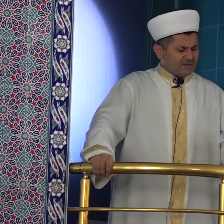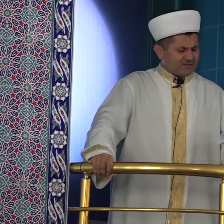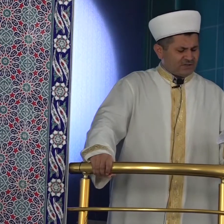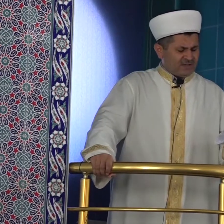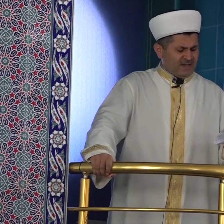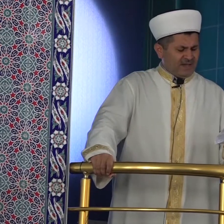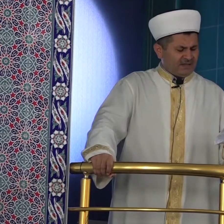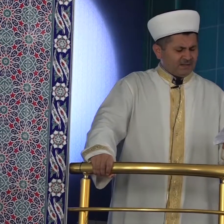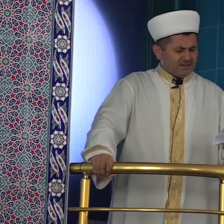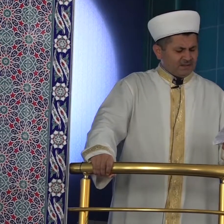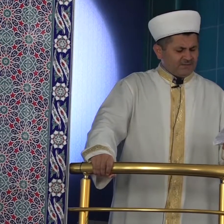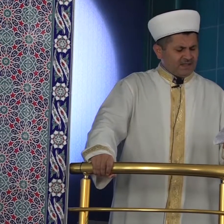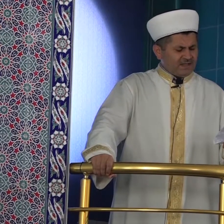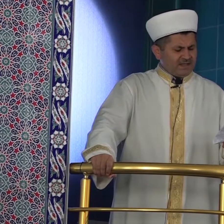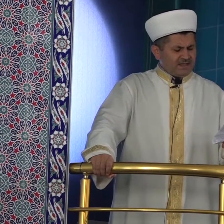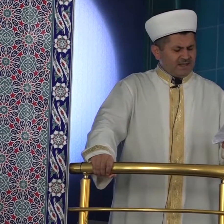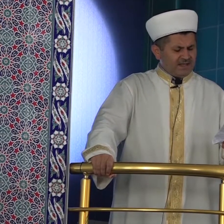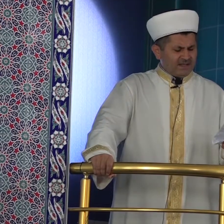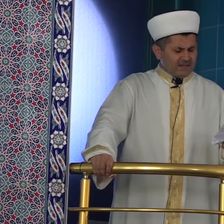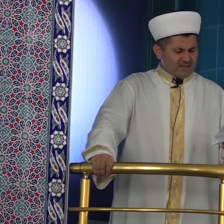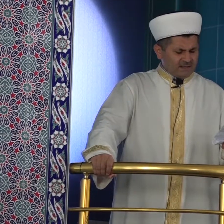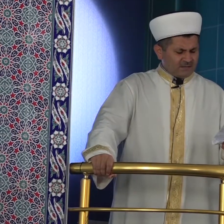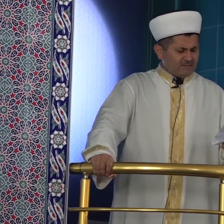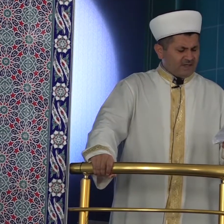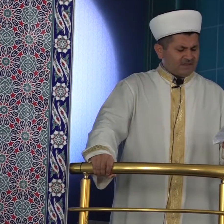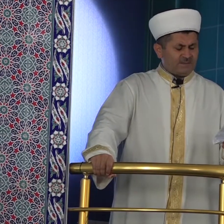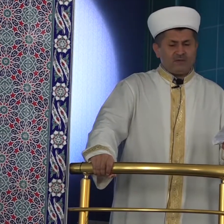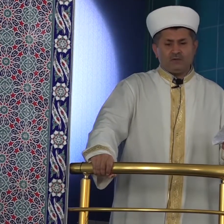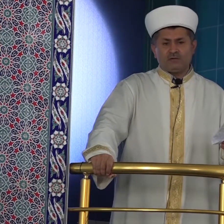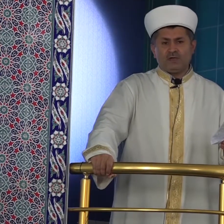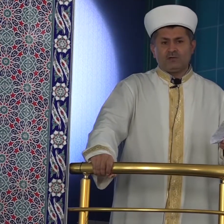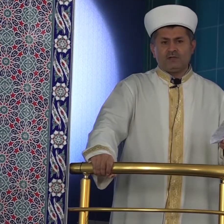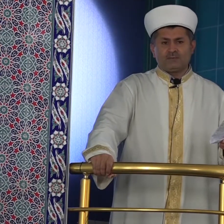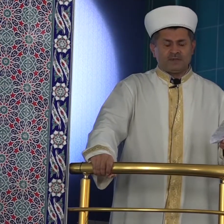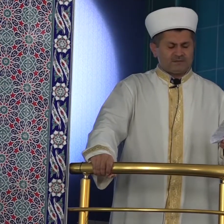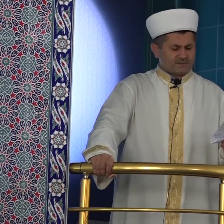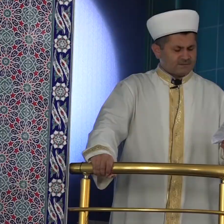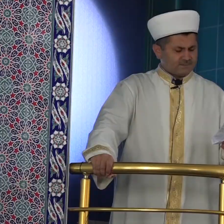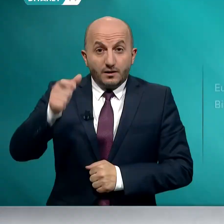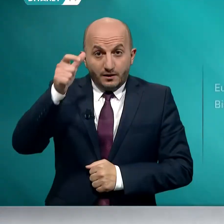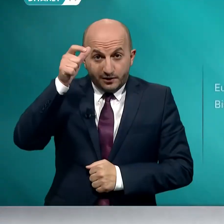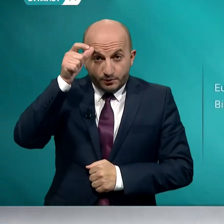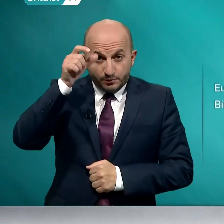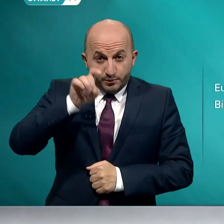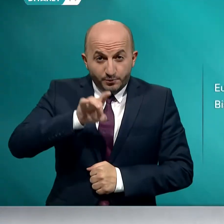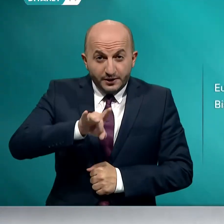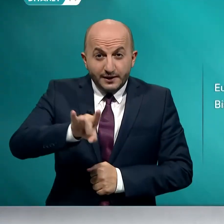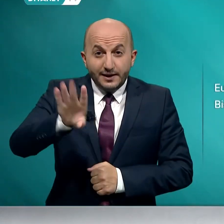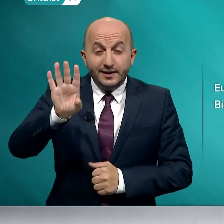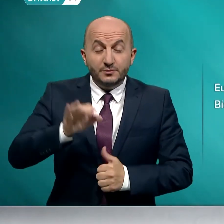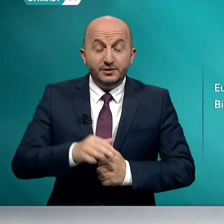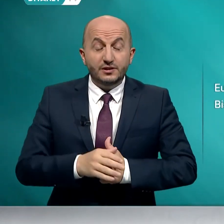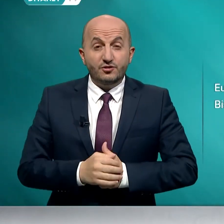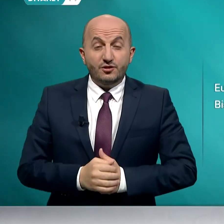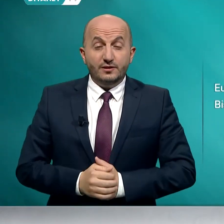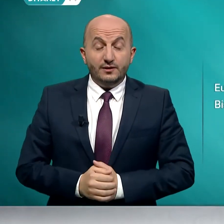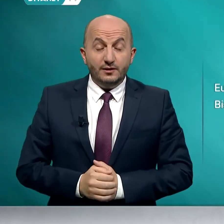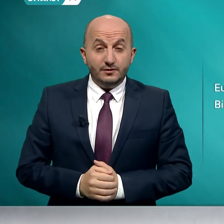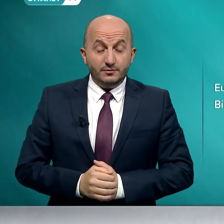ameller işleme ve iyiliğe yardım etme yolunda kullanmalıdır. Euzu billahi